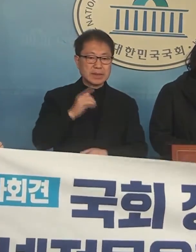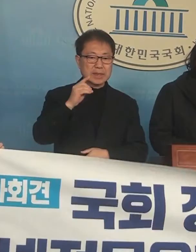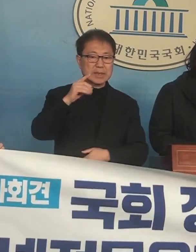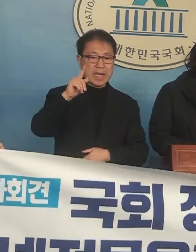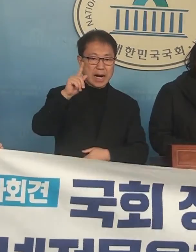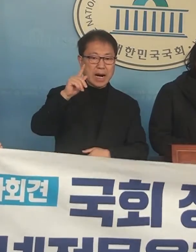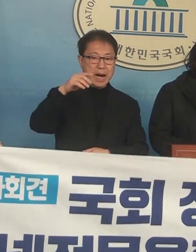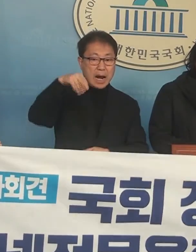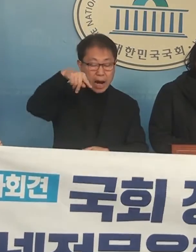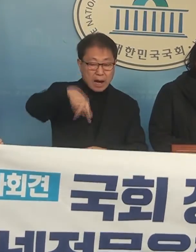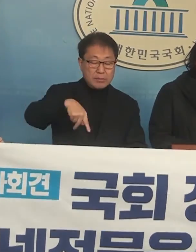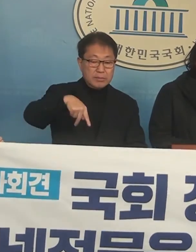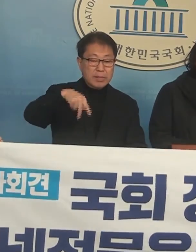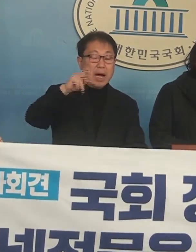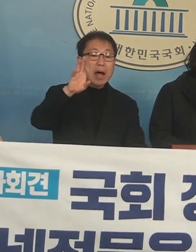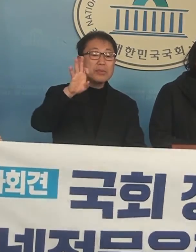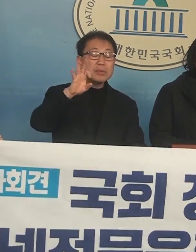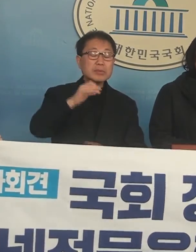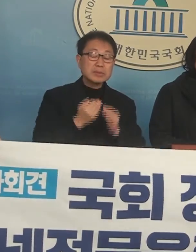보십시오.